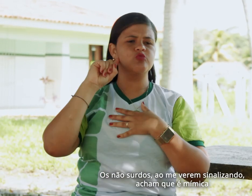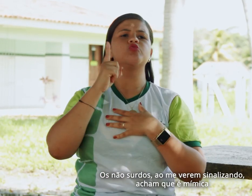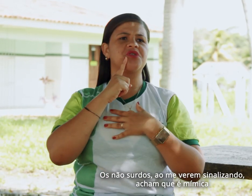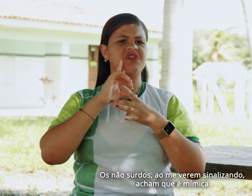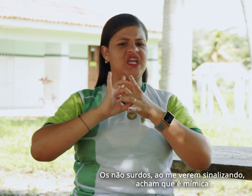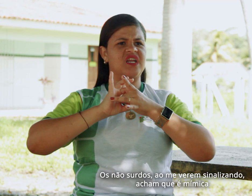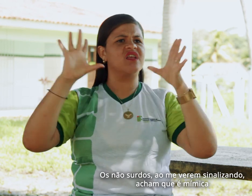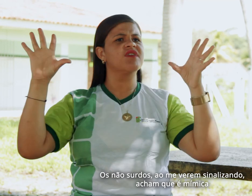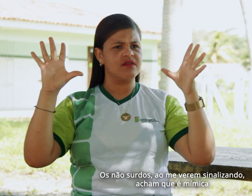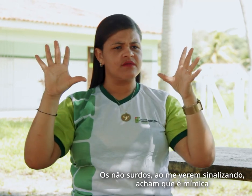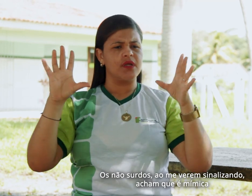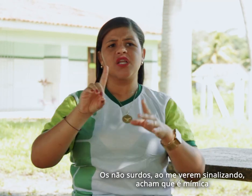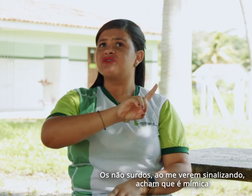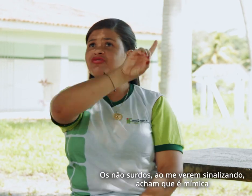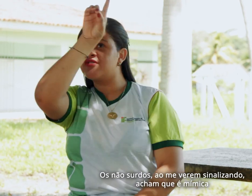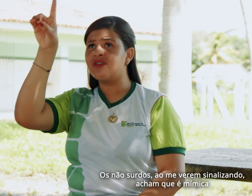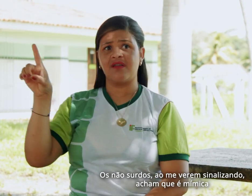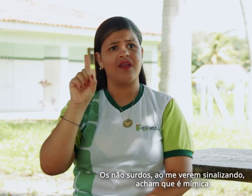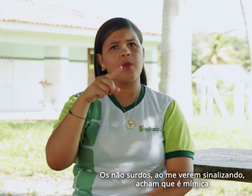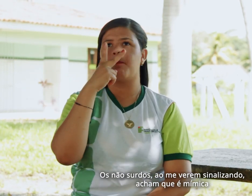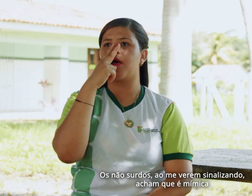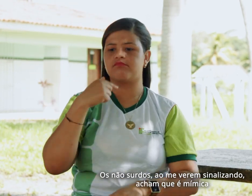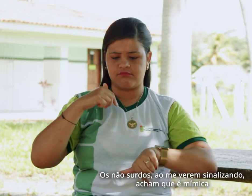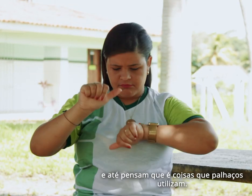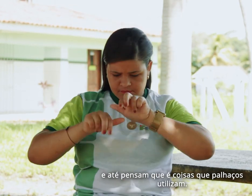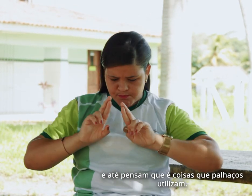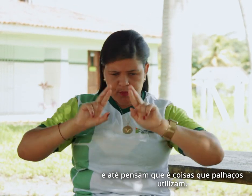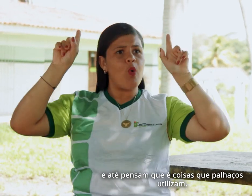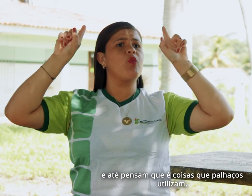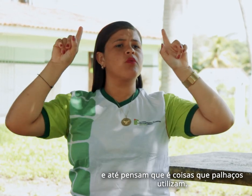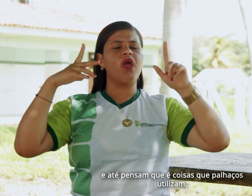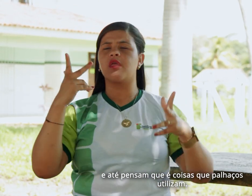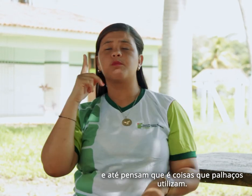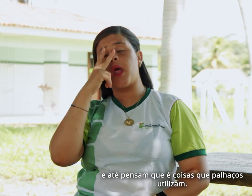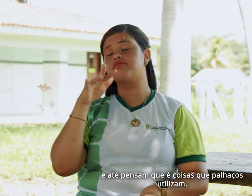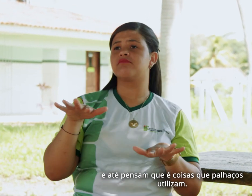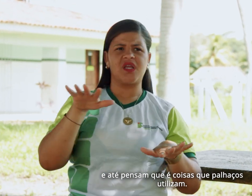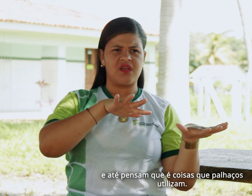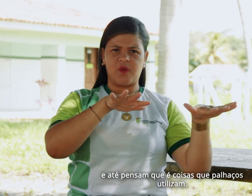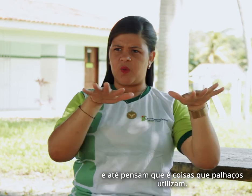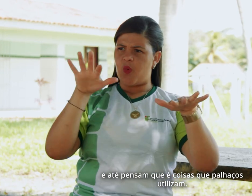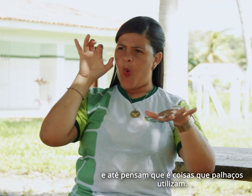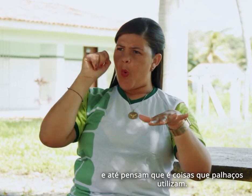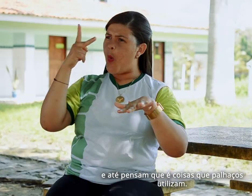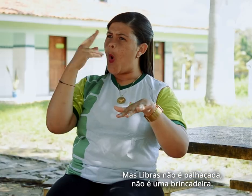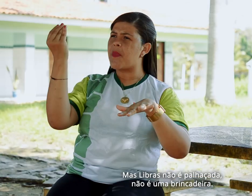me verem sinalizando, acham que é mímica e até pensam que é coisas que palhaços utilizam. Mas